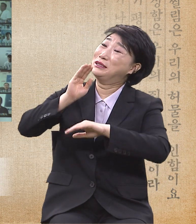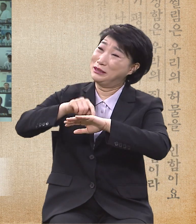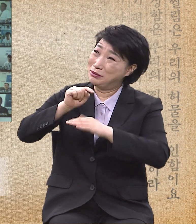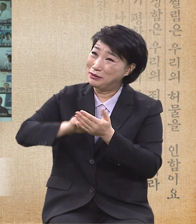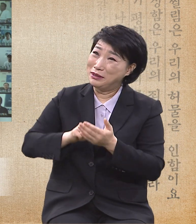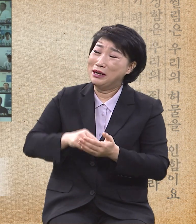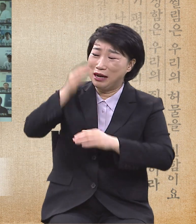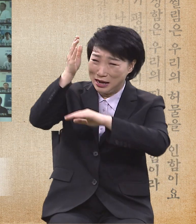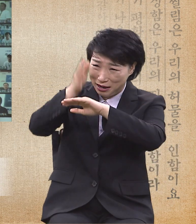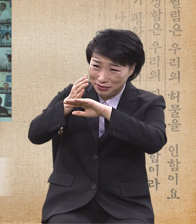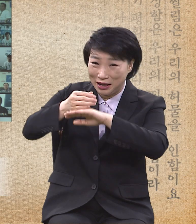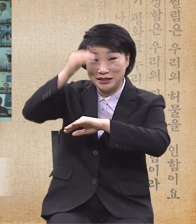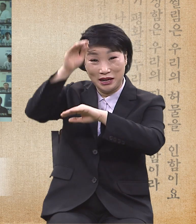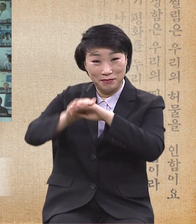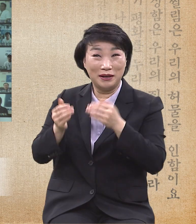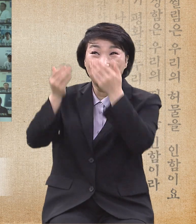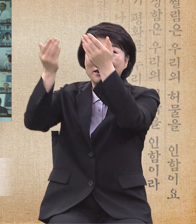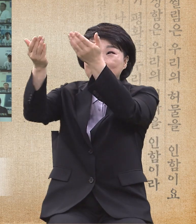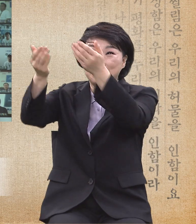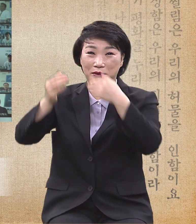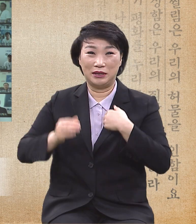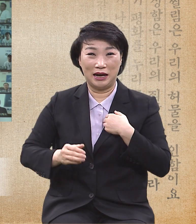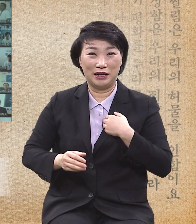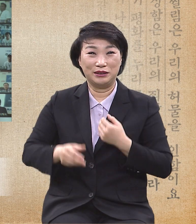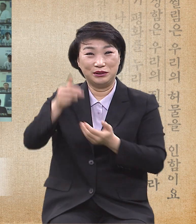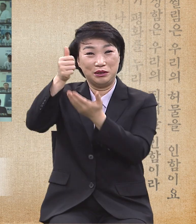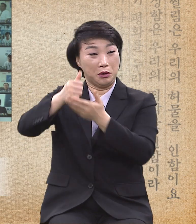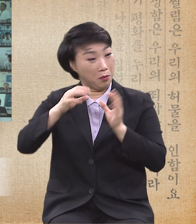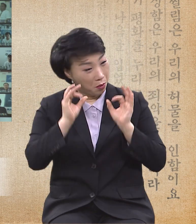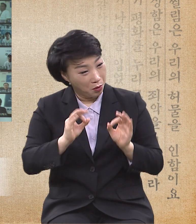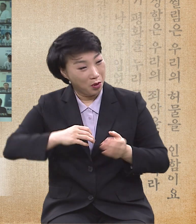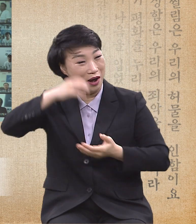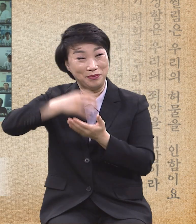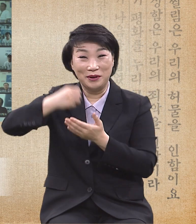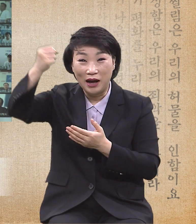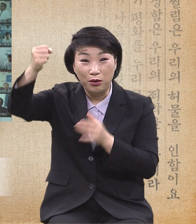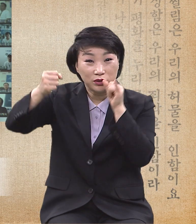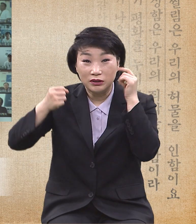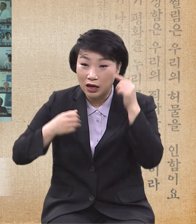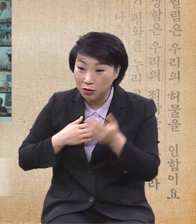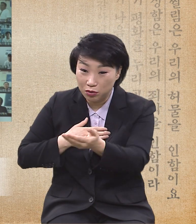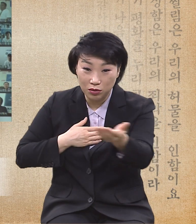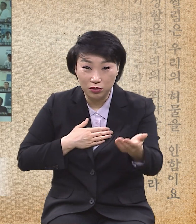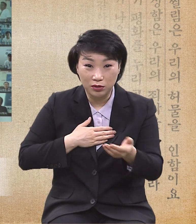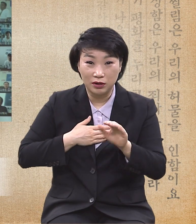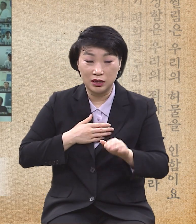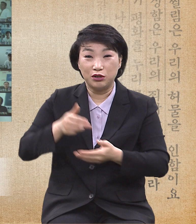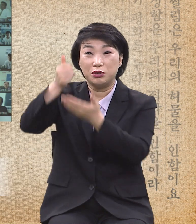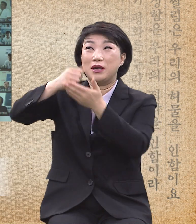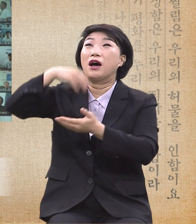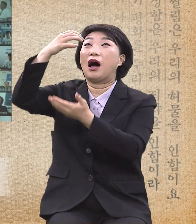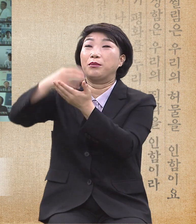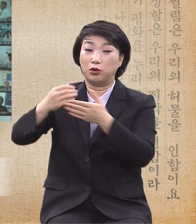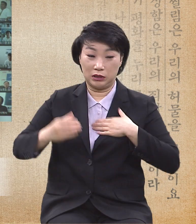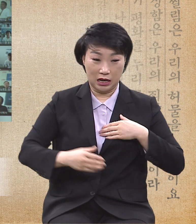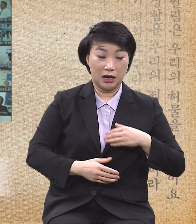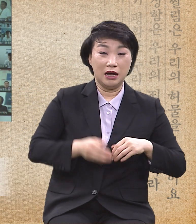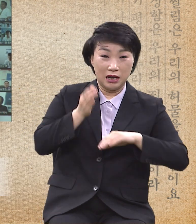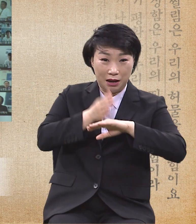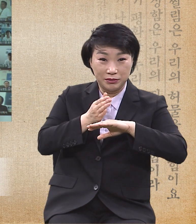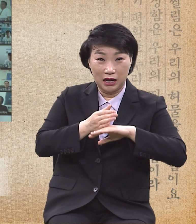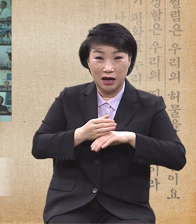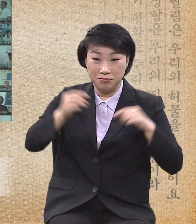진실하게 감사하며 예배함으로 주님이 감동할 수 있느냐. 주님의 감동과 내 감동이